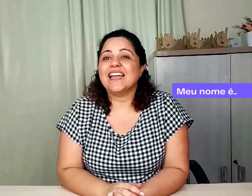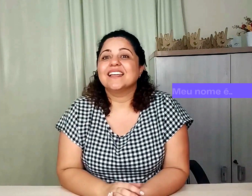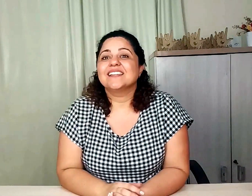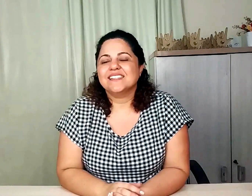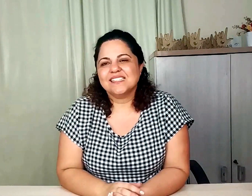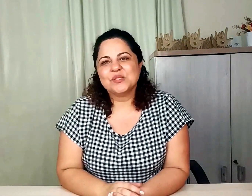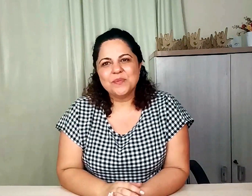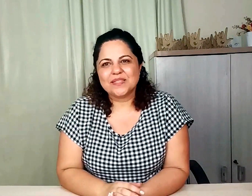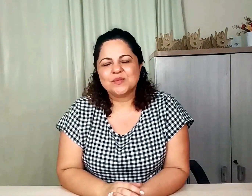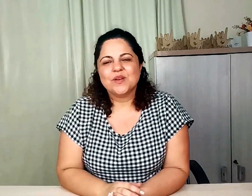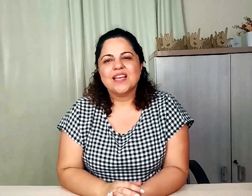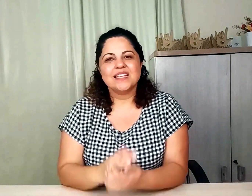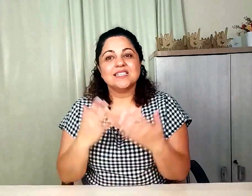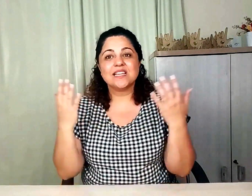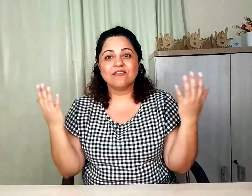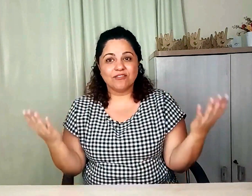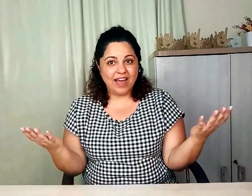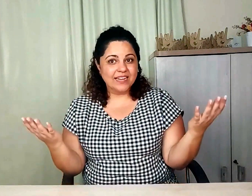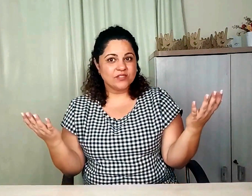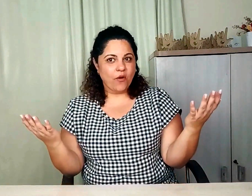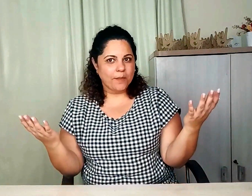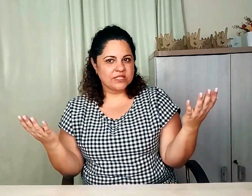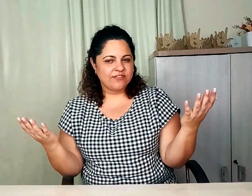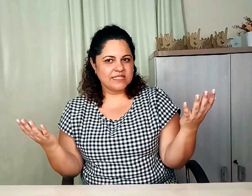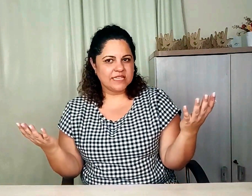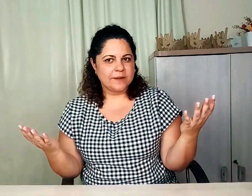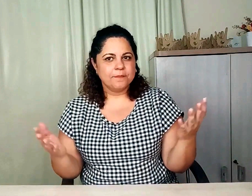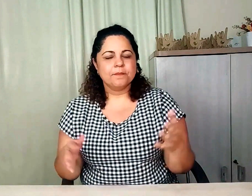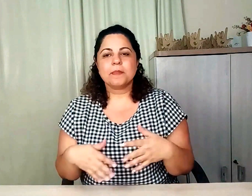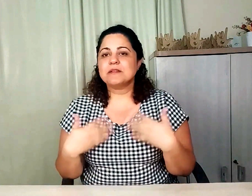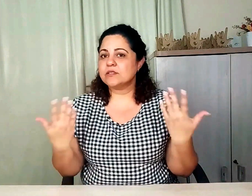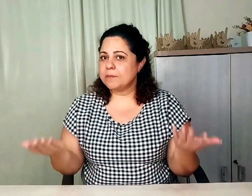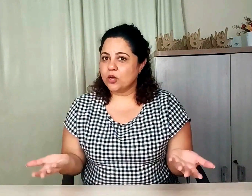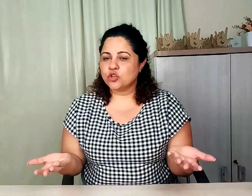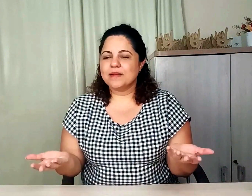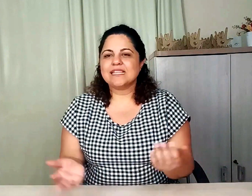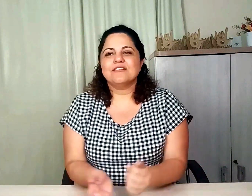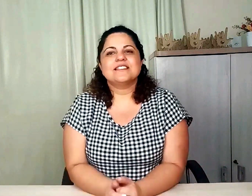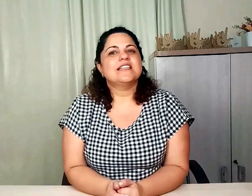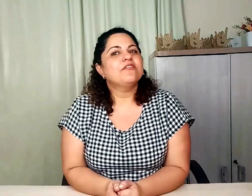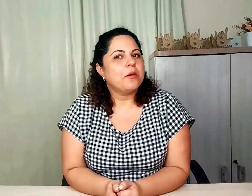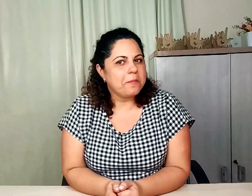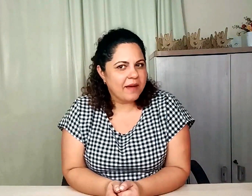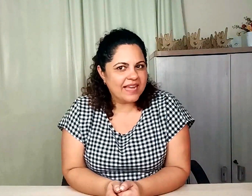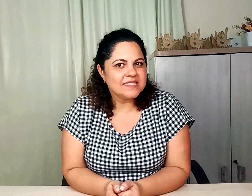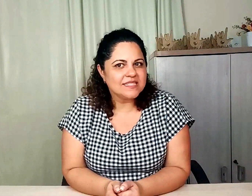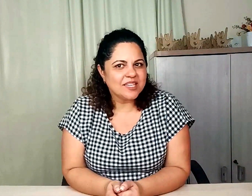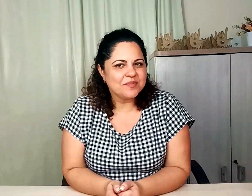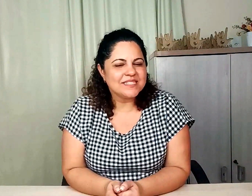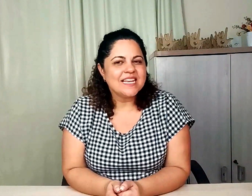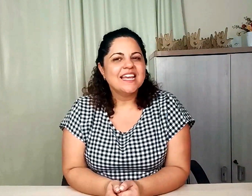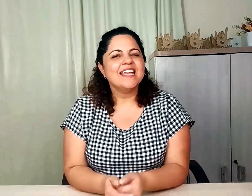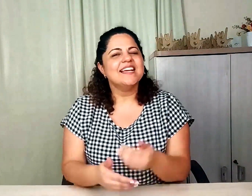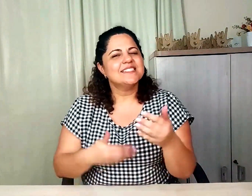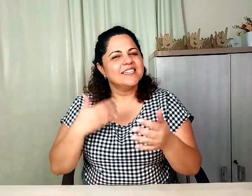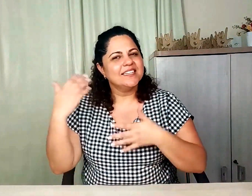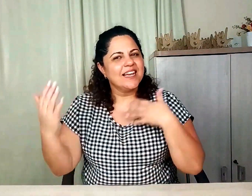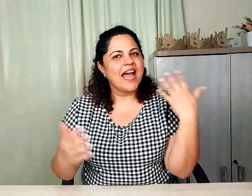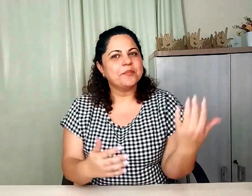É, isso mesmo. Existem várias formas de fazer, mas você pode começar a fazer da forma mais simples e assim